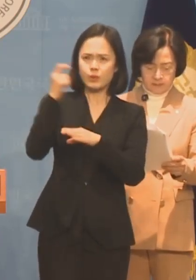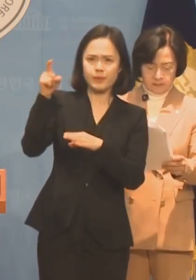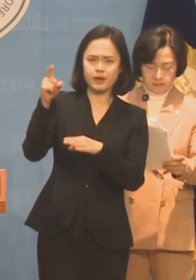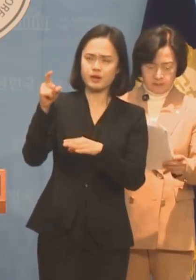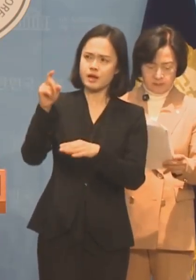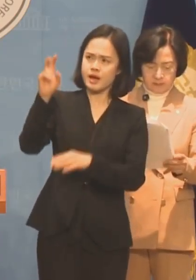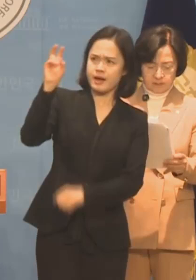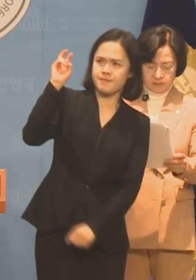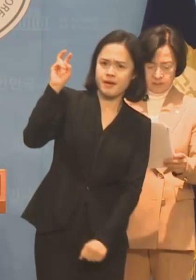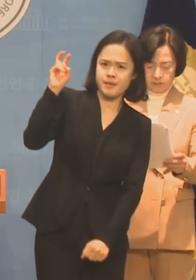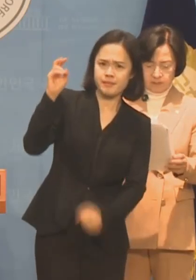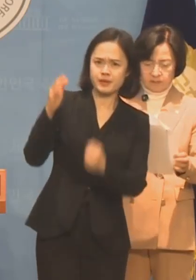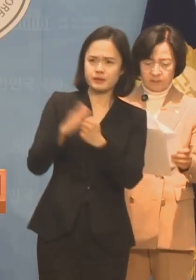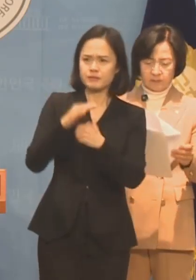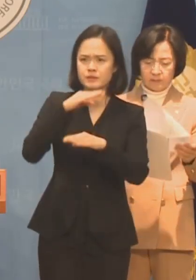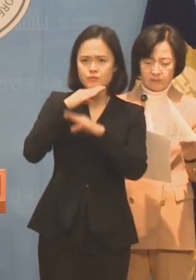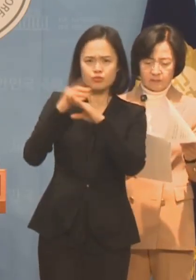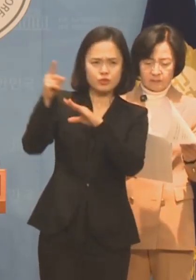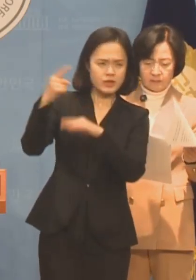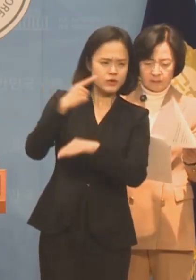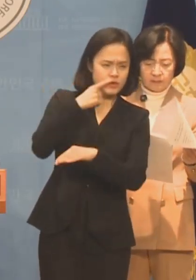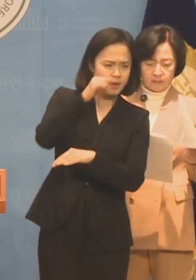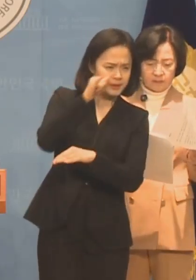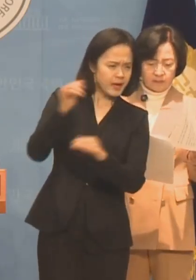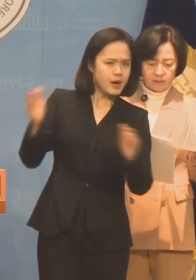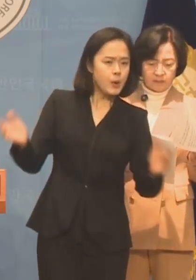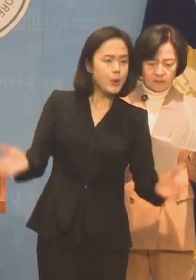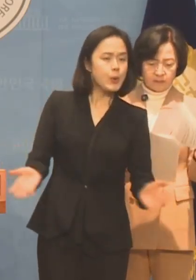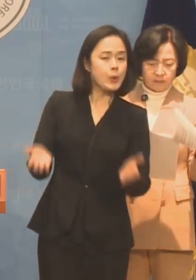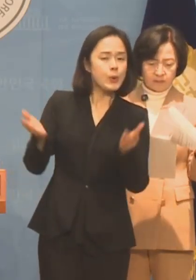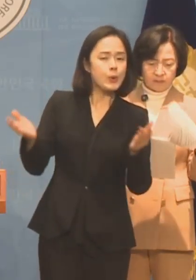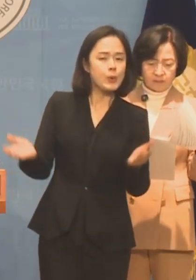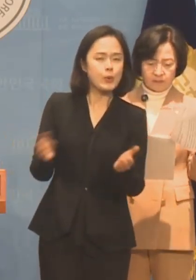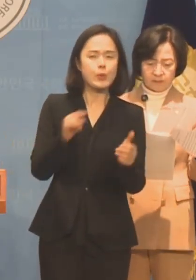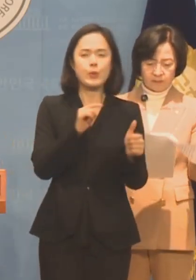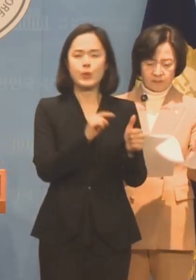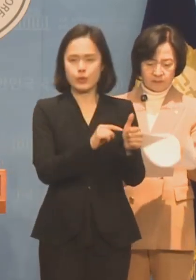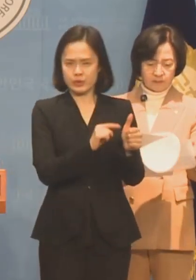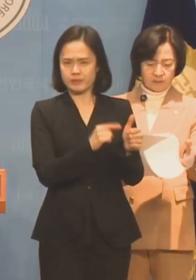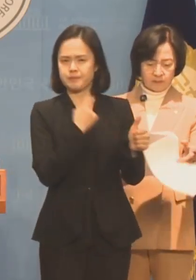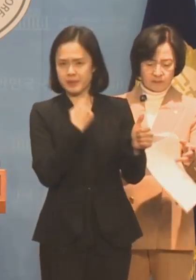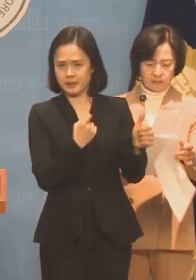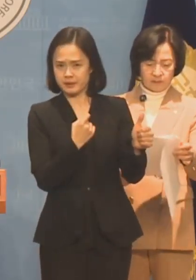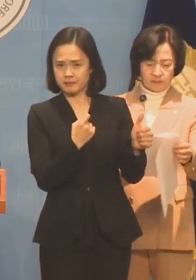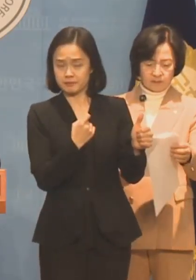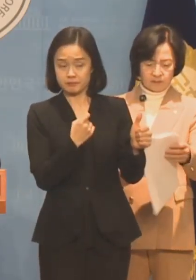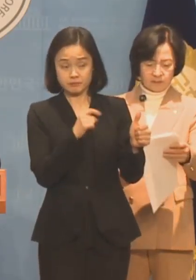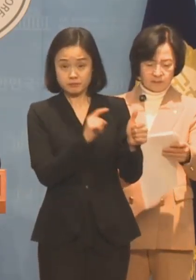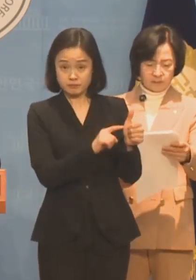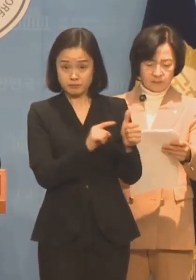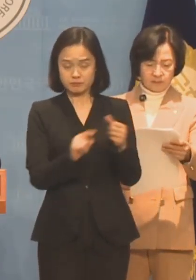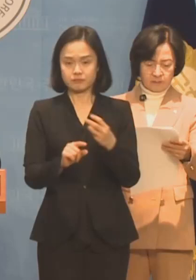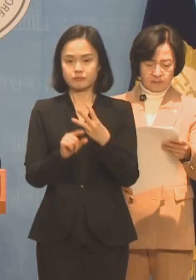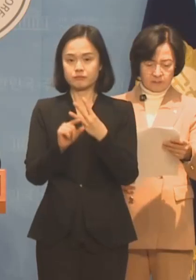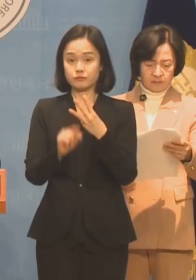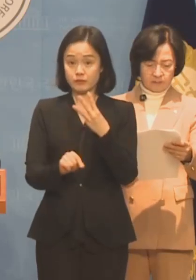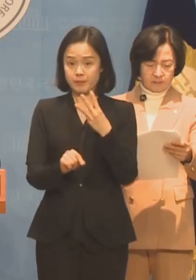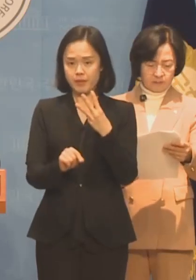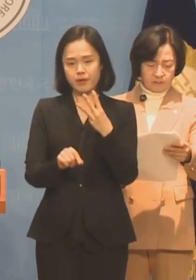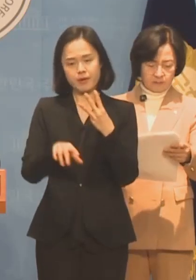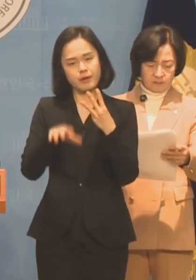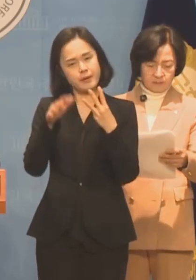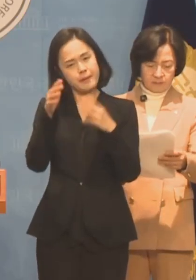북풍몰이에 한창이었습니다. 검찰의 공소장에 의하면 윤석열은 3월 말에서 4월 초